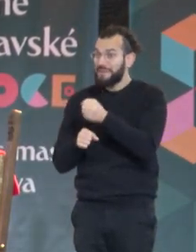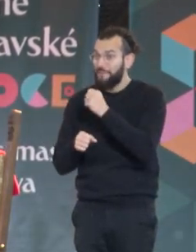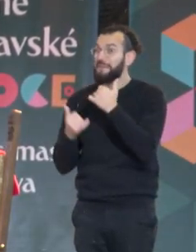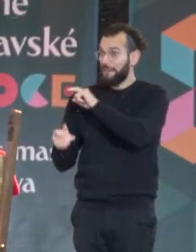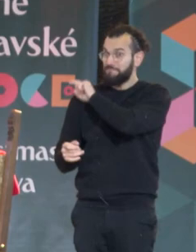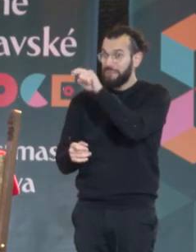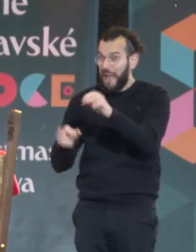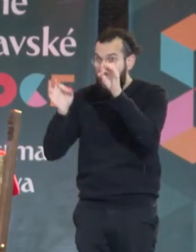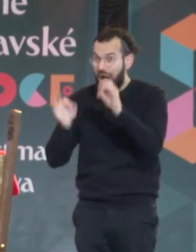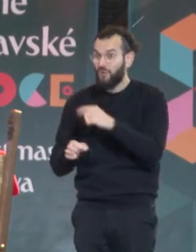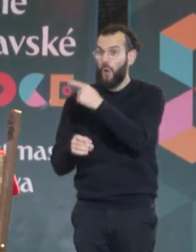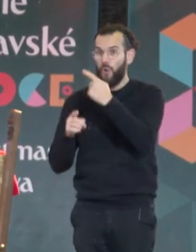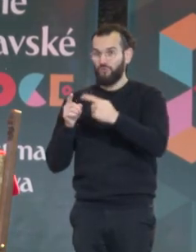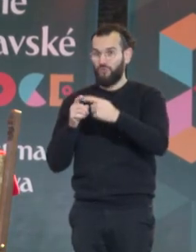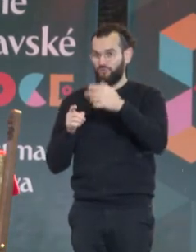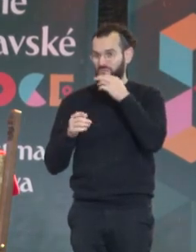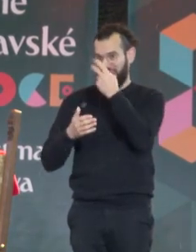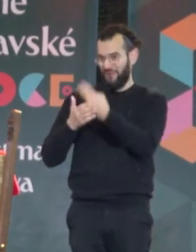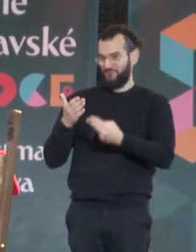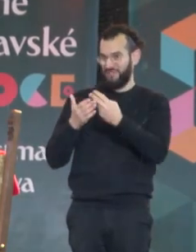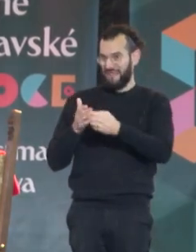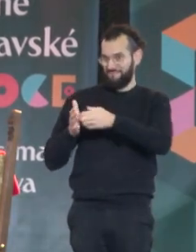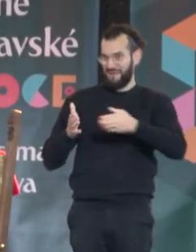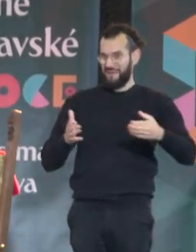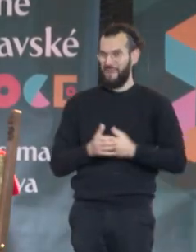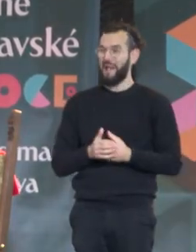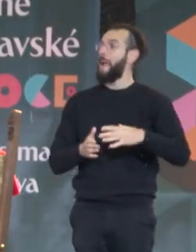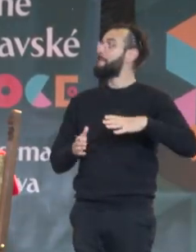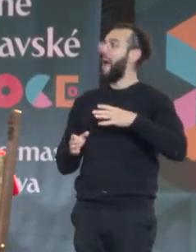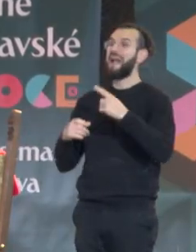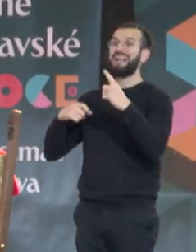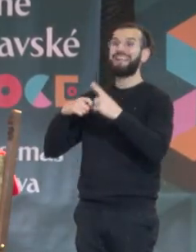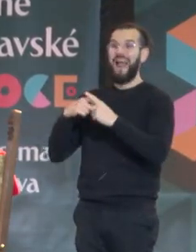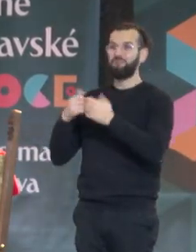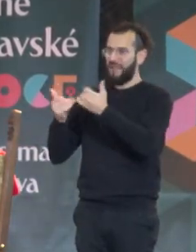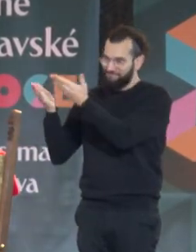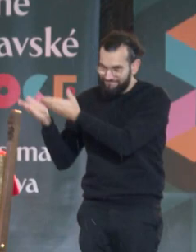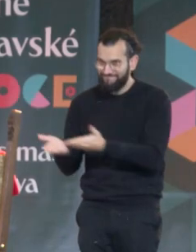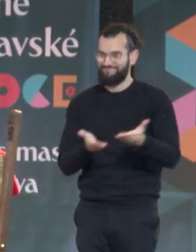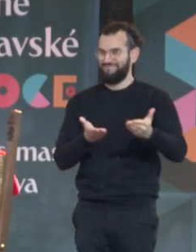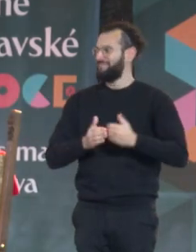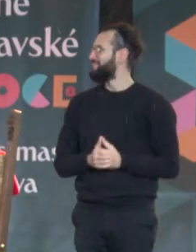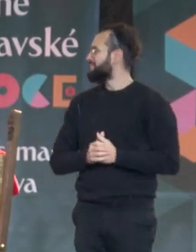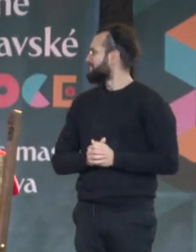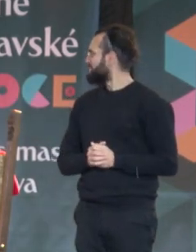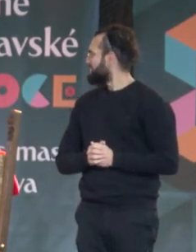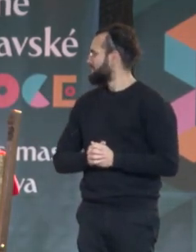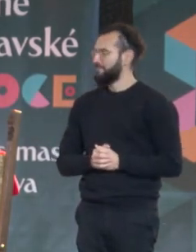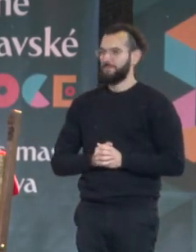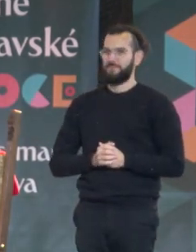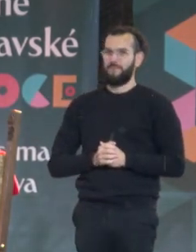vám aj trochu z nášho príbehu prečíta. Takže pán Krajčovič, poďte medzi nás.